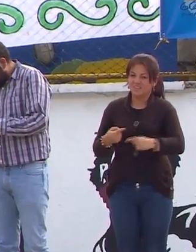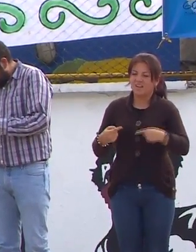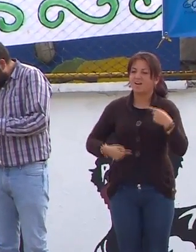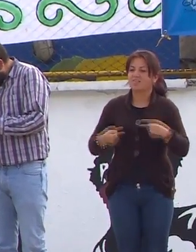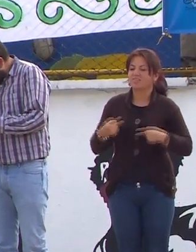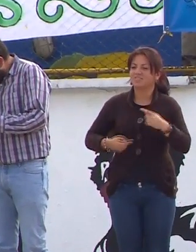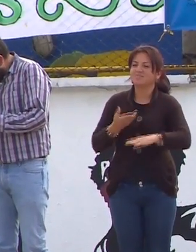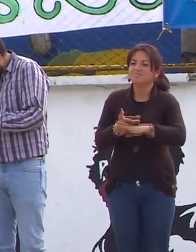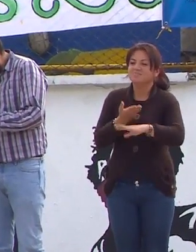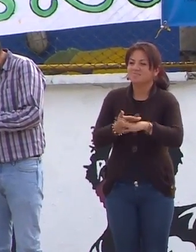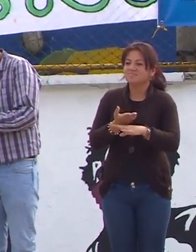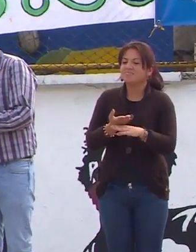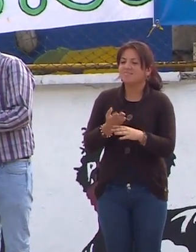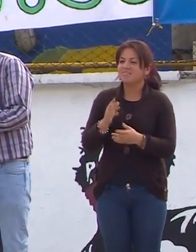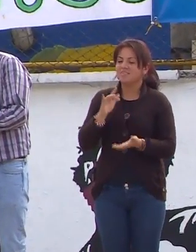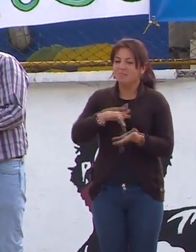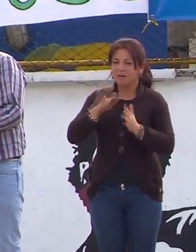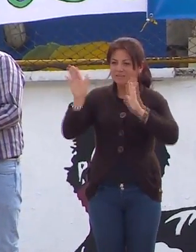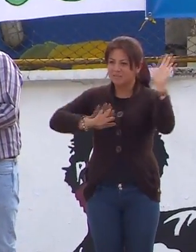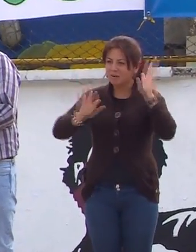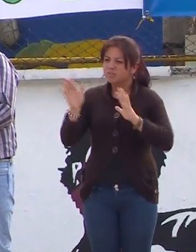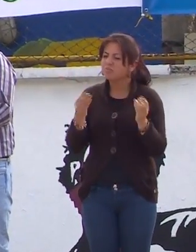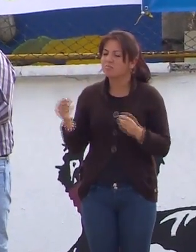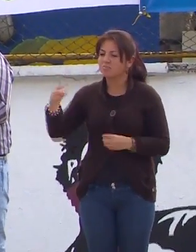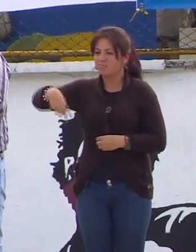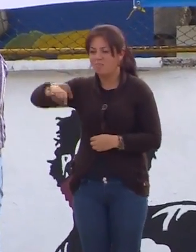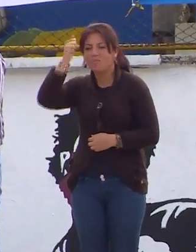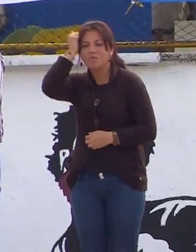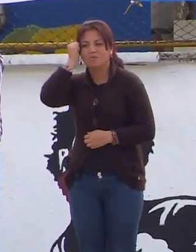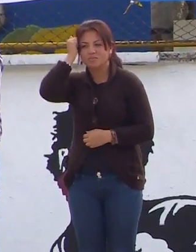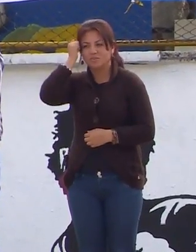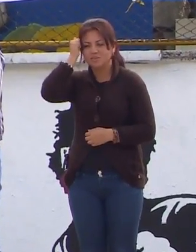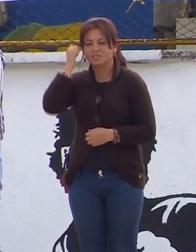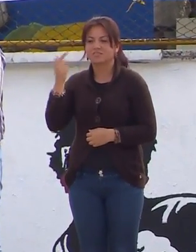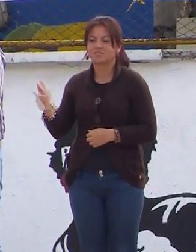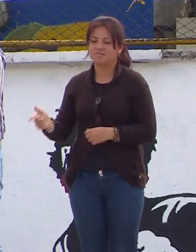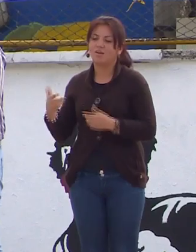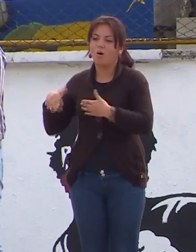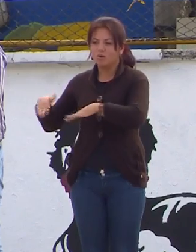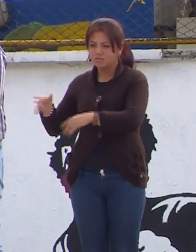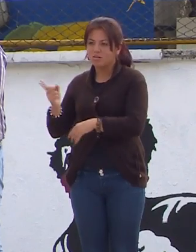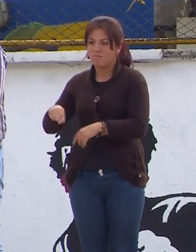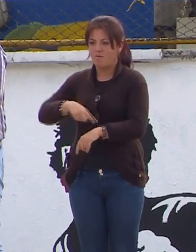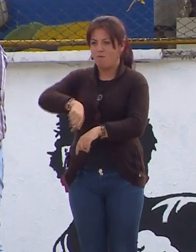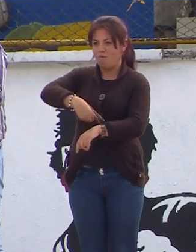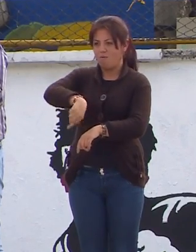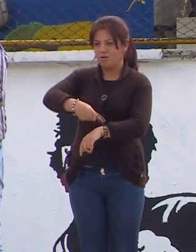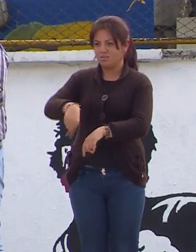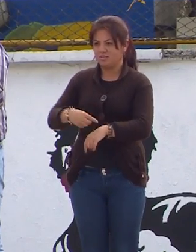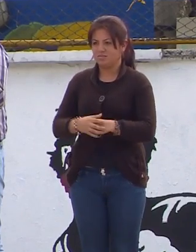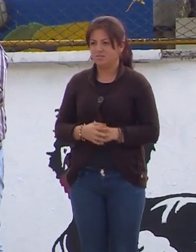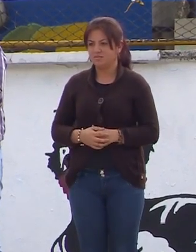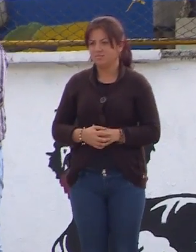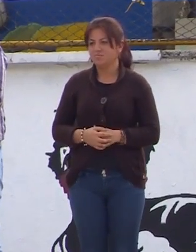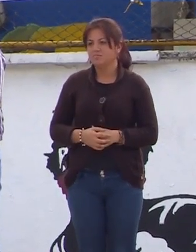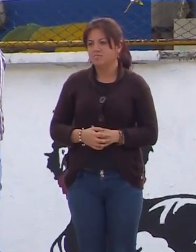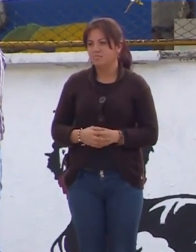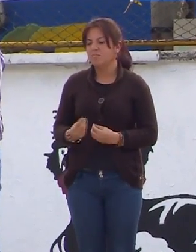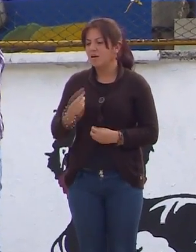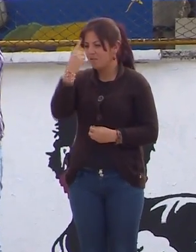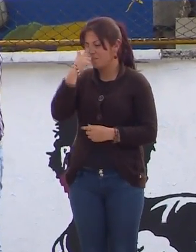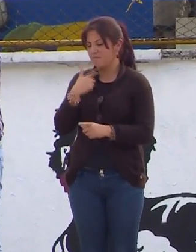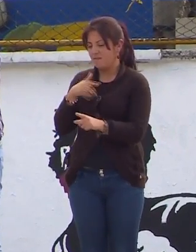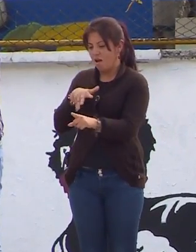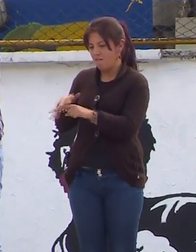participación correspondiente de nuestros profesores ocasionales y catedráticos. Han